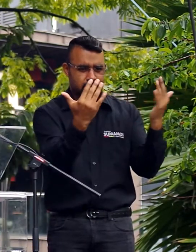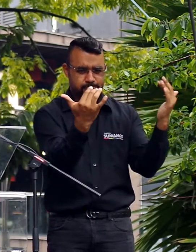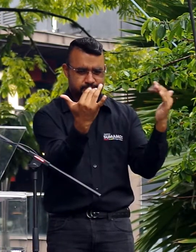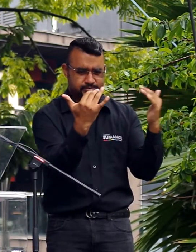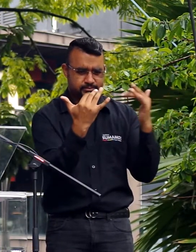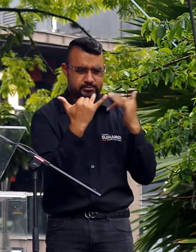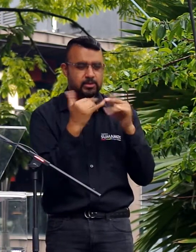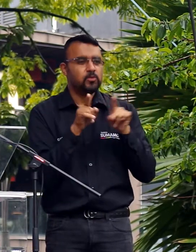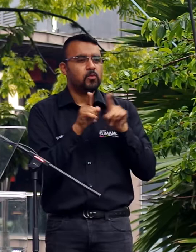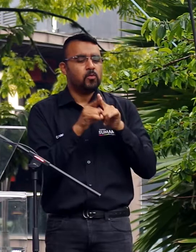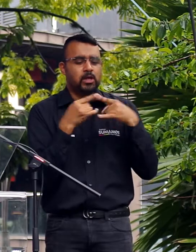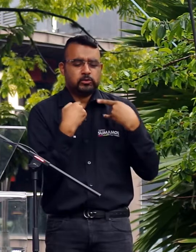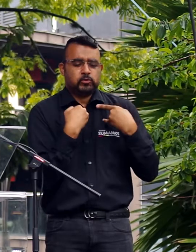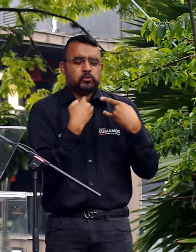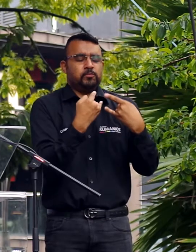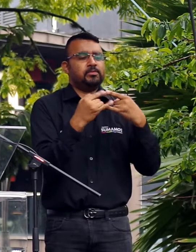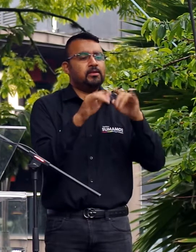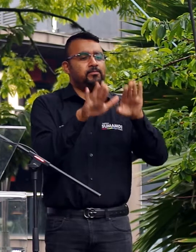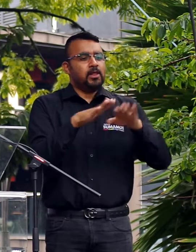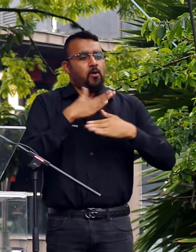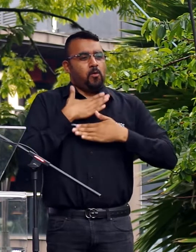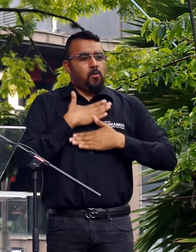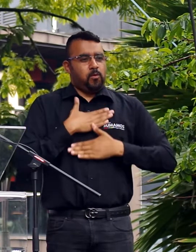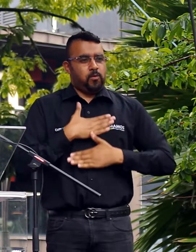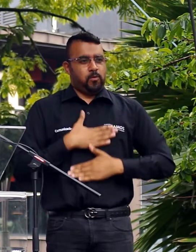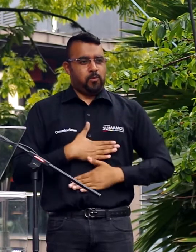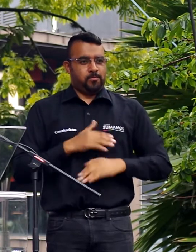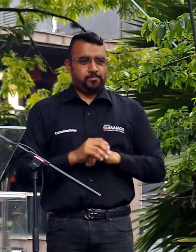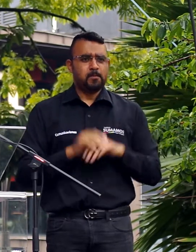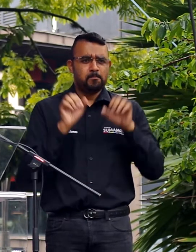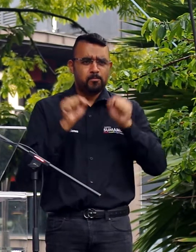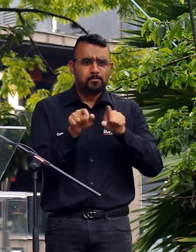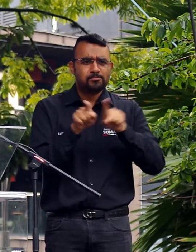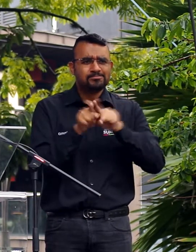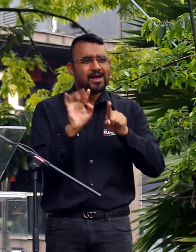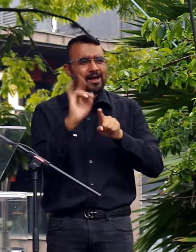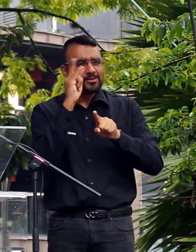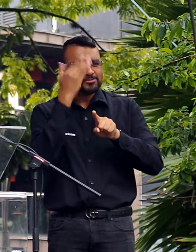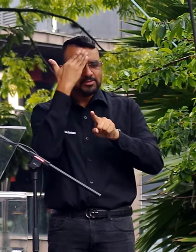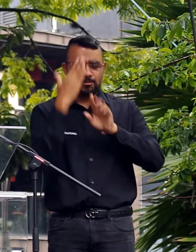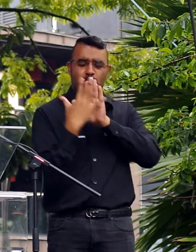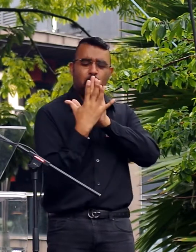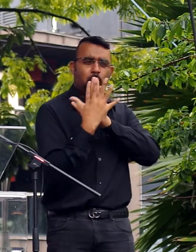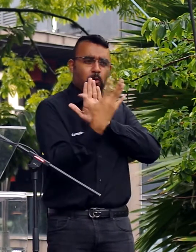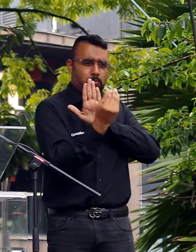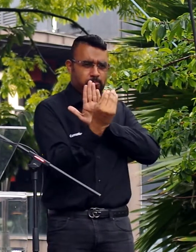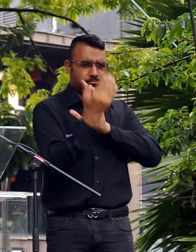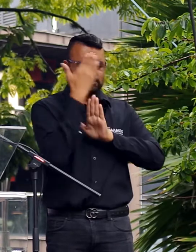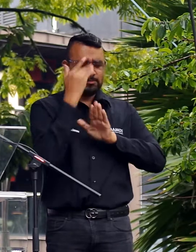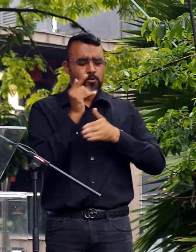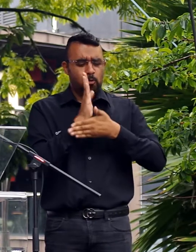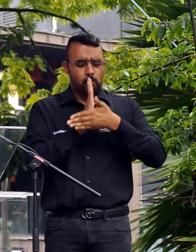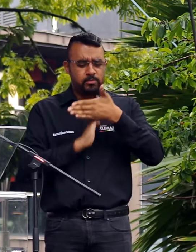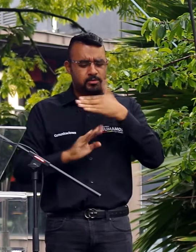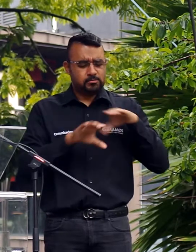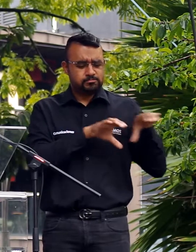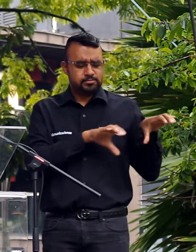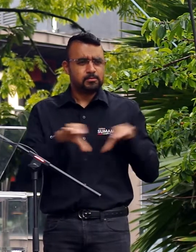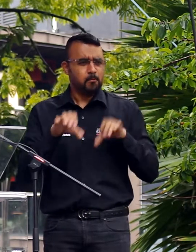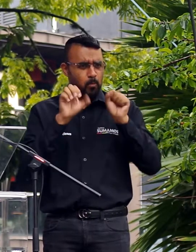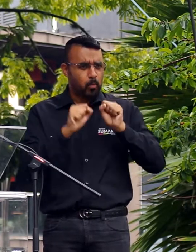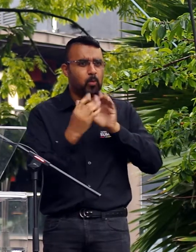los aliviaré. Tomen mi yugo sobre ustedes y aprendan de mí, que soy manso y humilde de